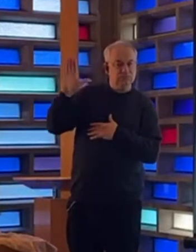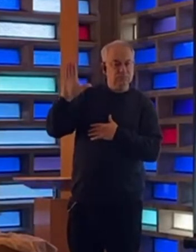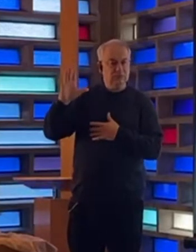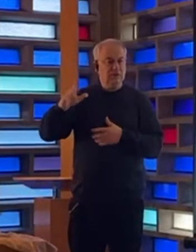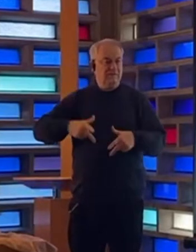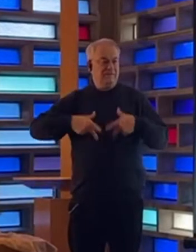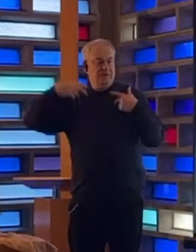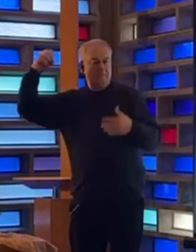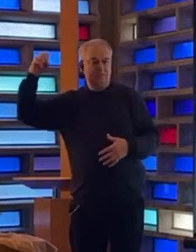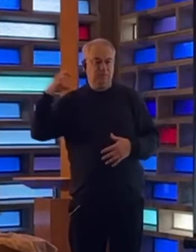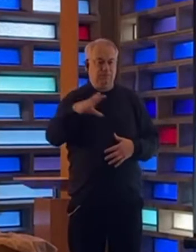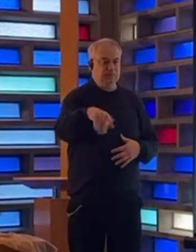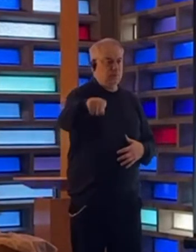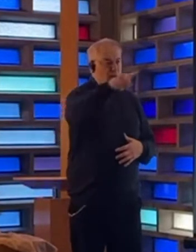vie, notre consolateur,